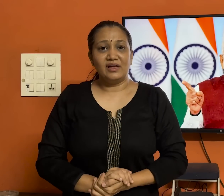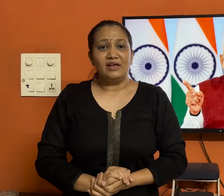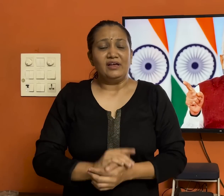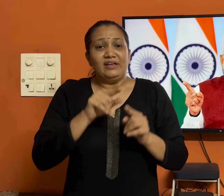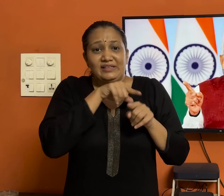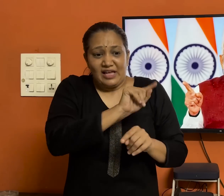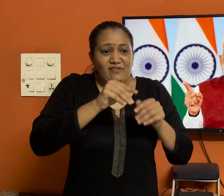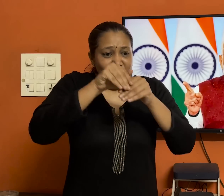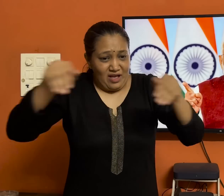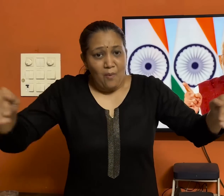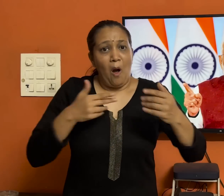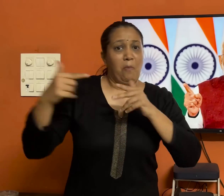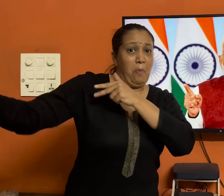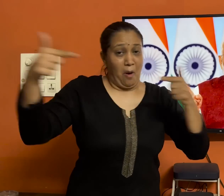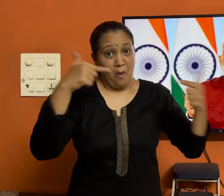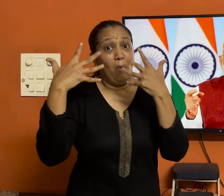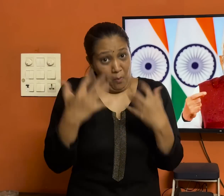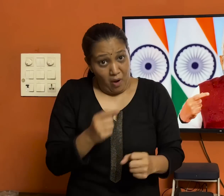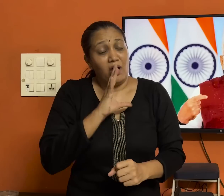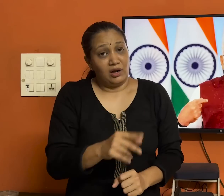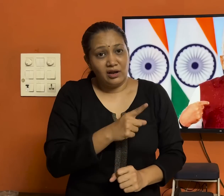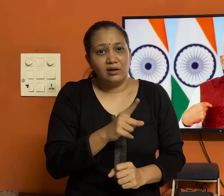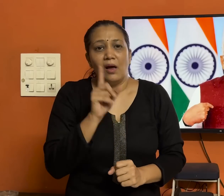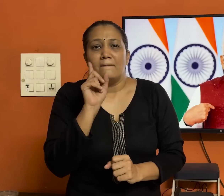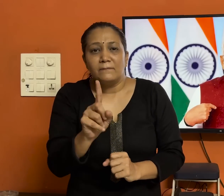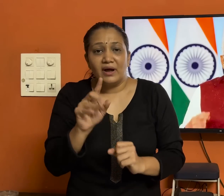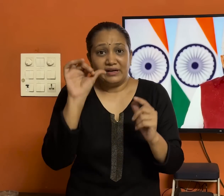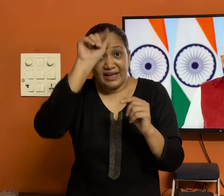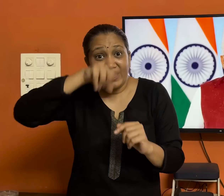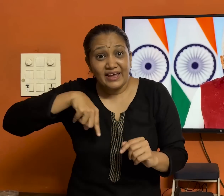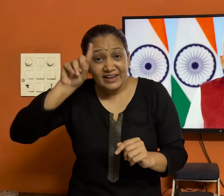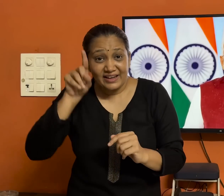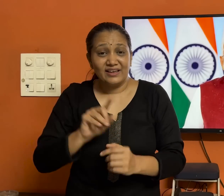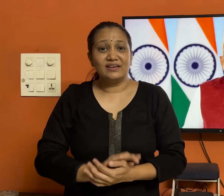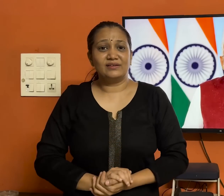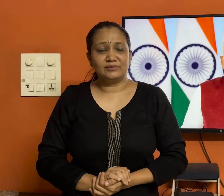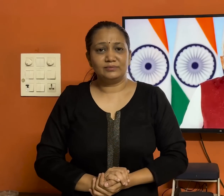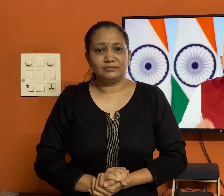सीमा पर वार की थी, लेकिन भारत ने